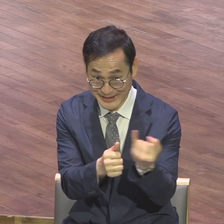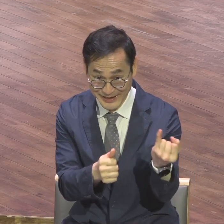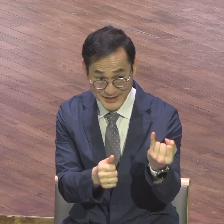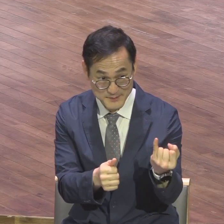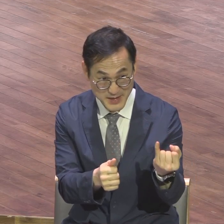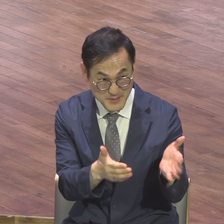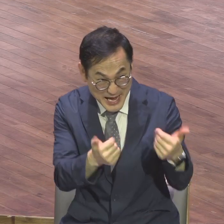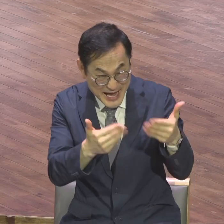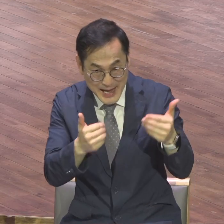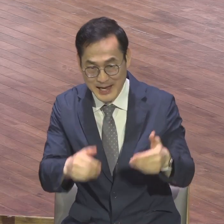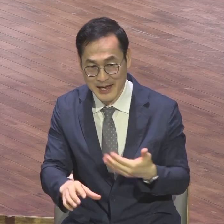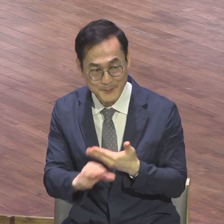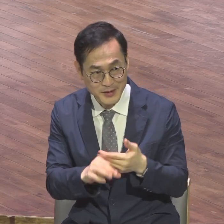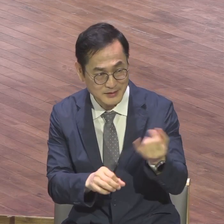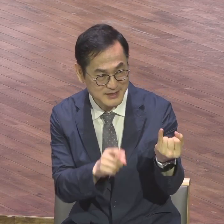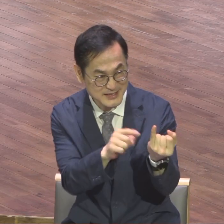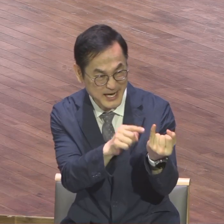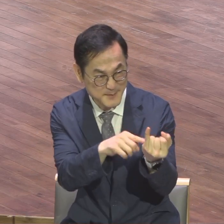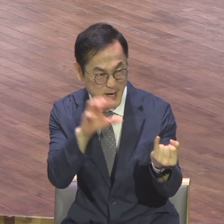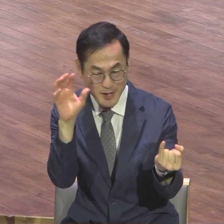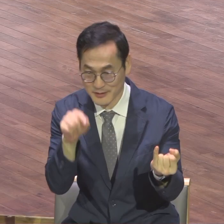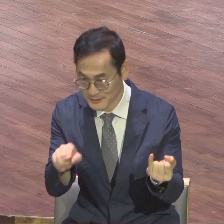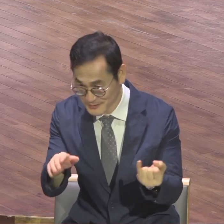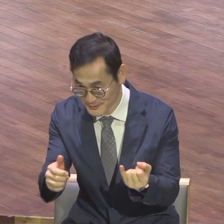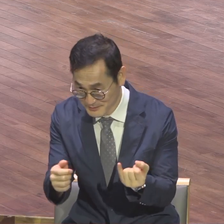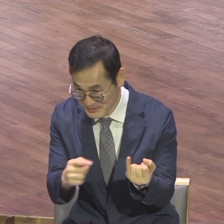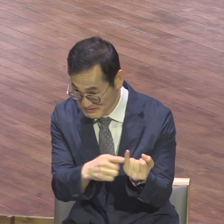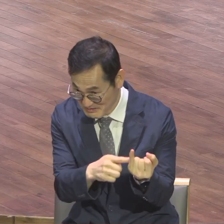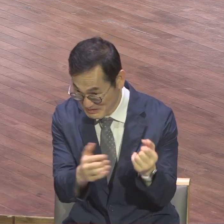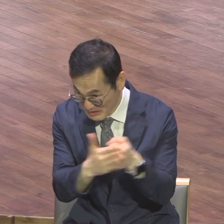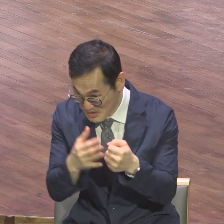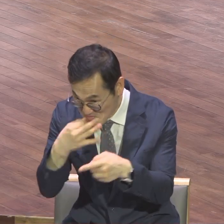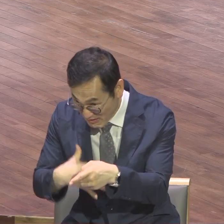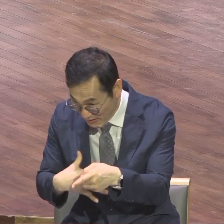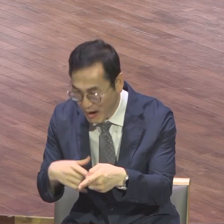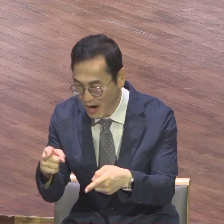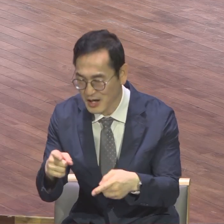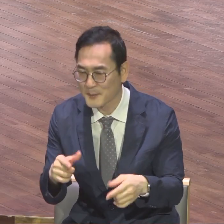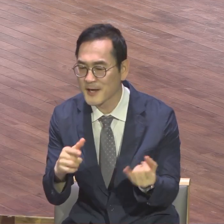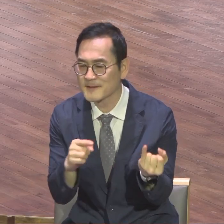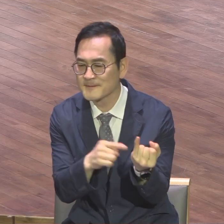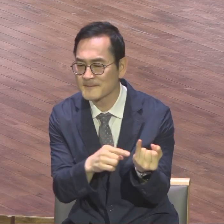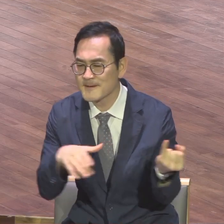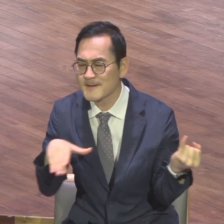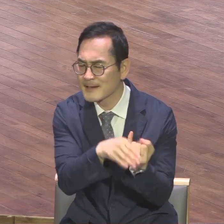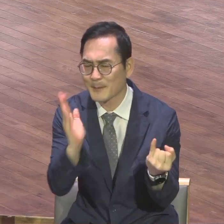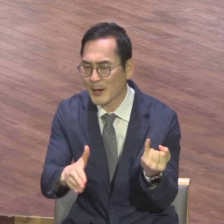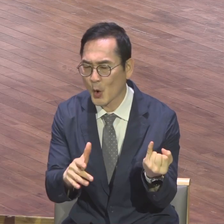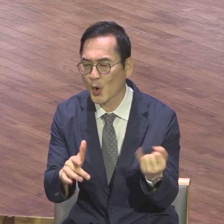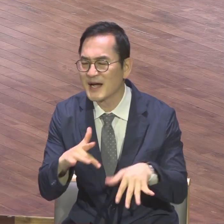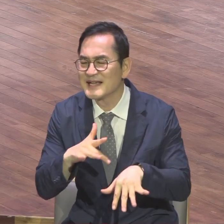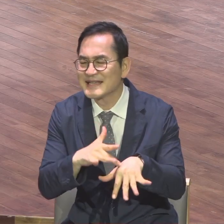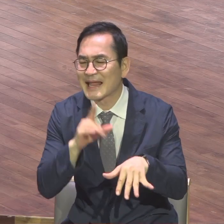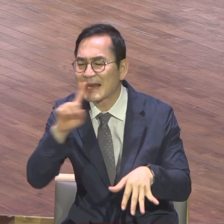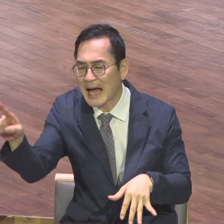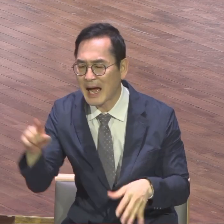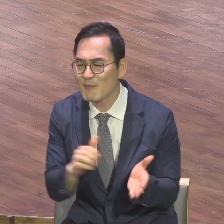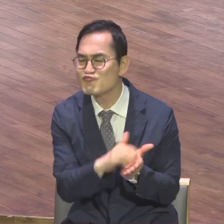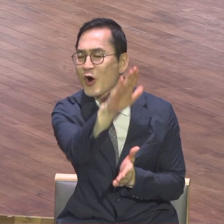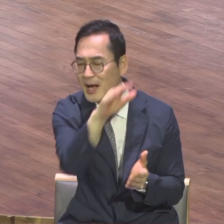속에서 싹 물러가라 그래라 그랬어요. 사탄아가 들어가지 이 여자야 이러면 안 돼요. 사탄아.